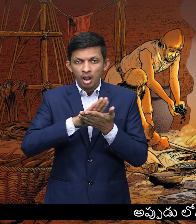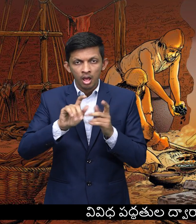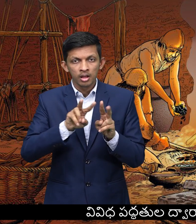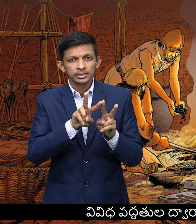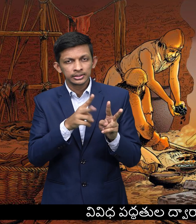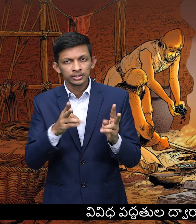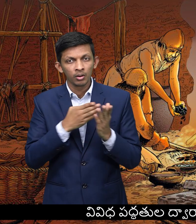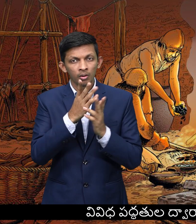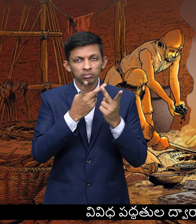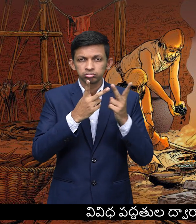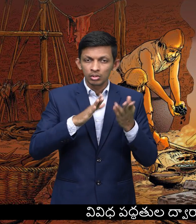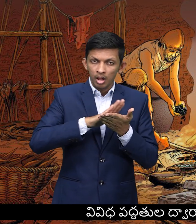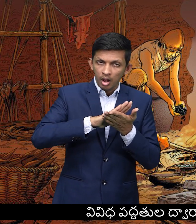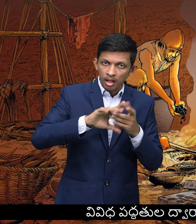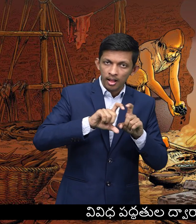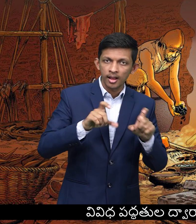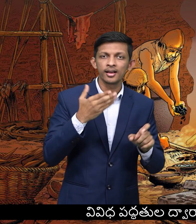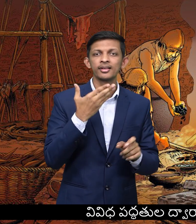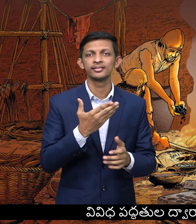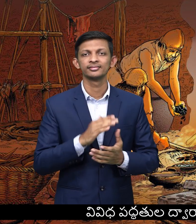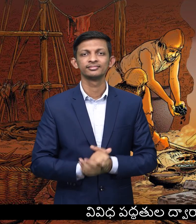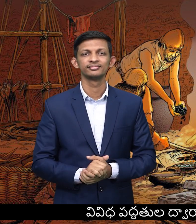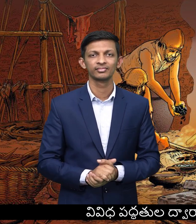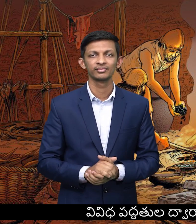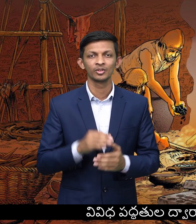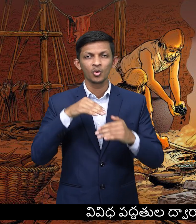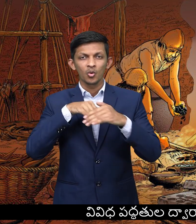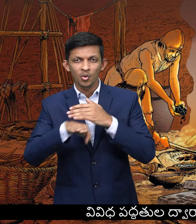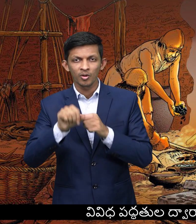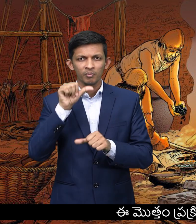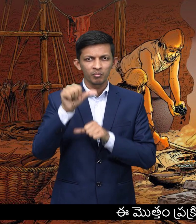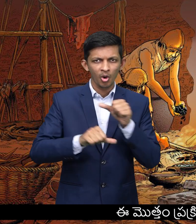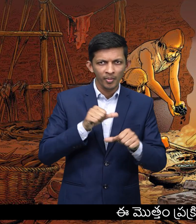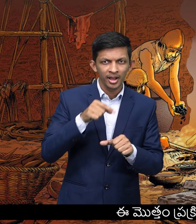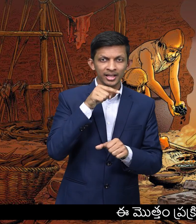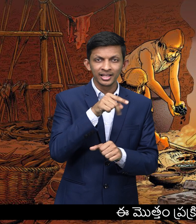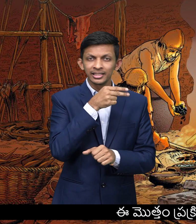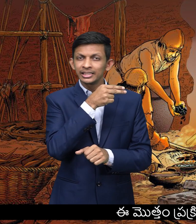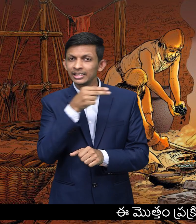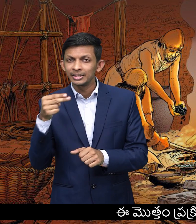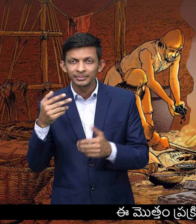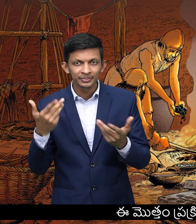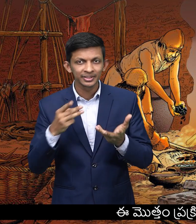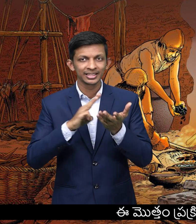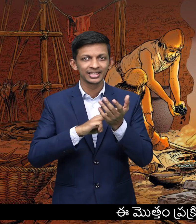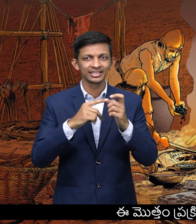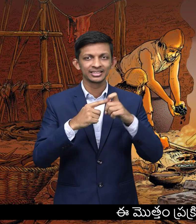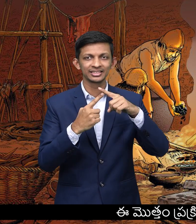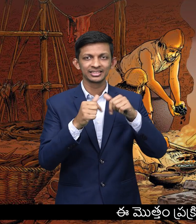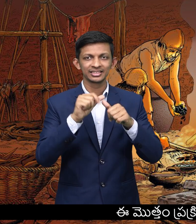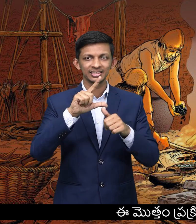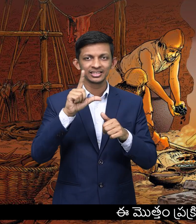శుద్ధీకరణ యొక్క వివిధ పద్ధతుల ద్వారా మరింత శుద్ధి చేయబడతాయి. ఈ మొత్తం ప్రక్రియను మెటలర్జీ